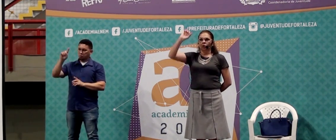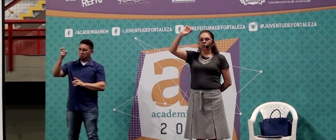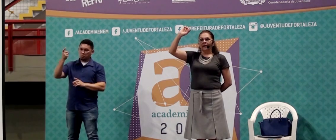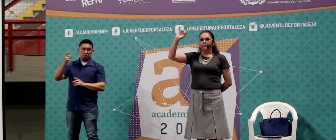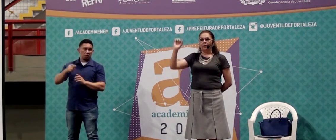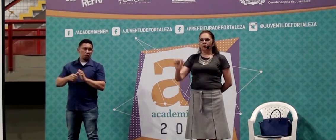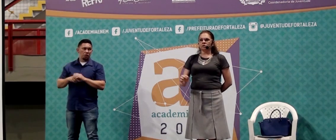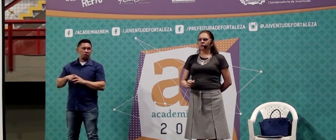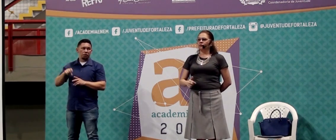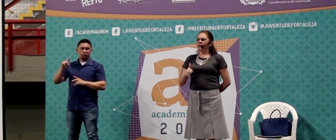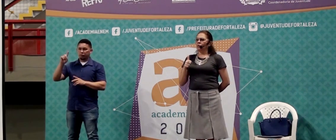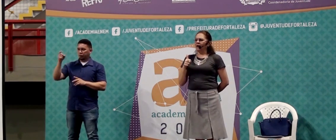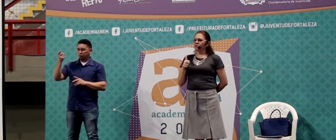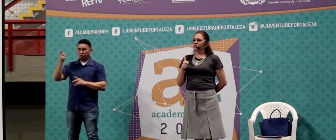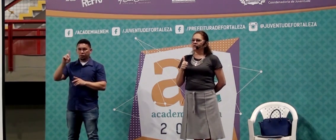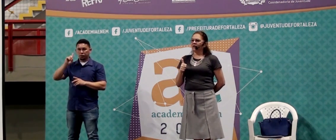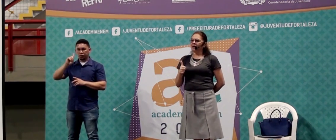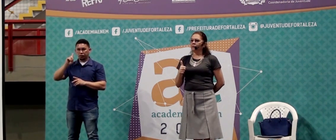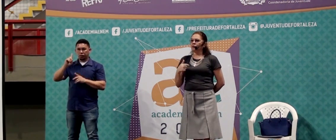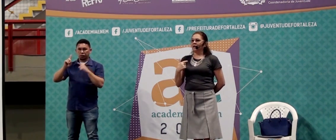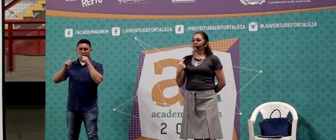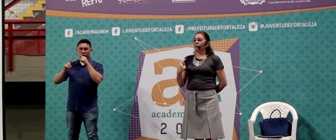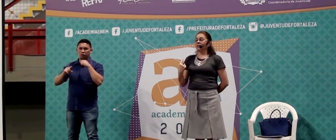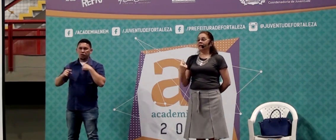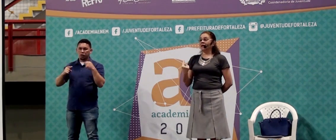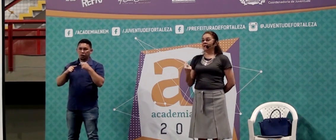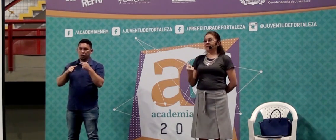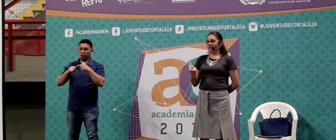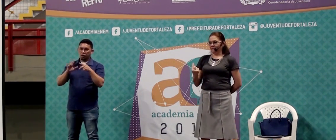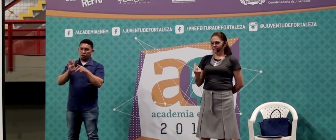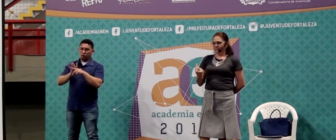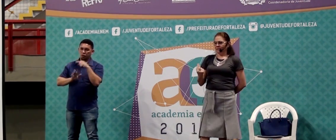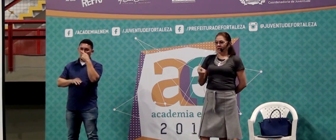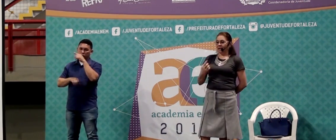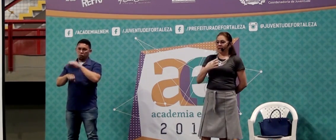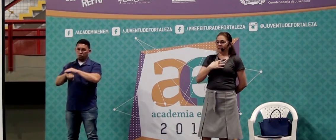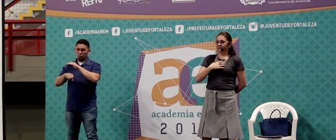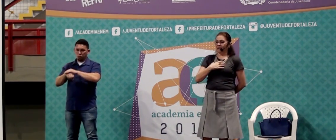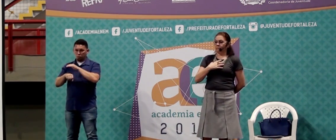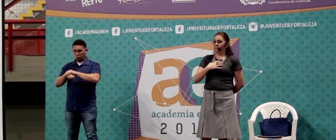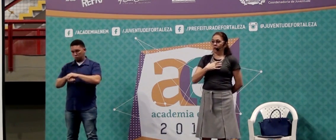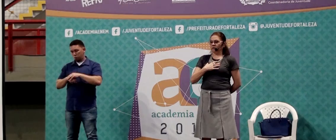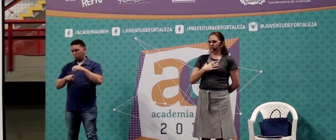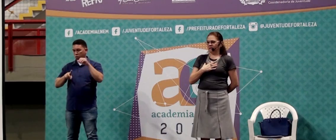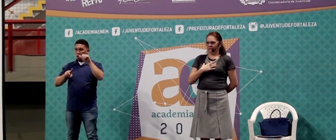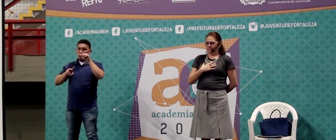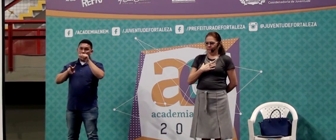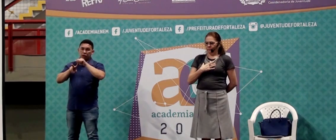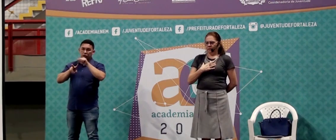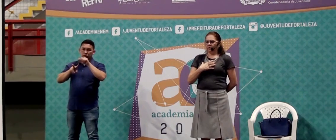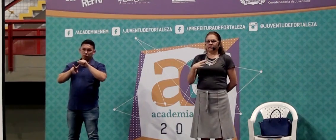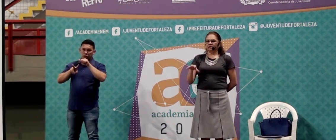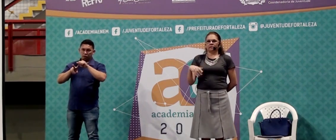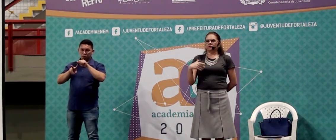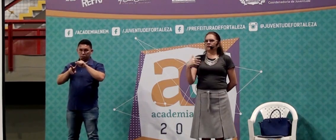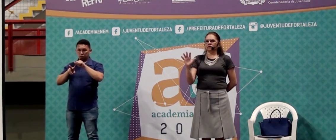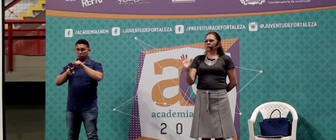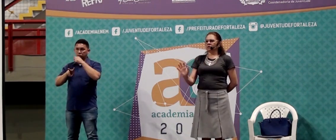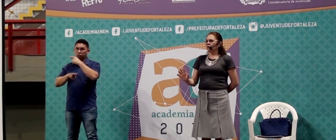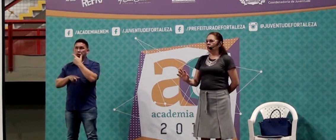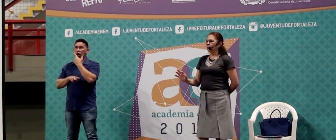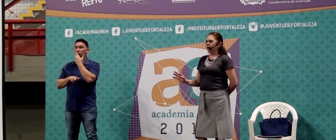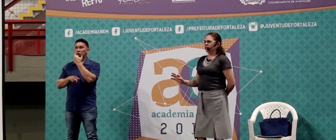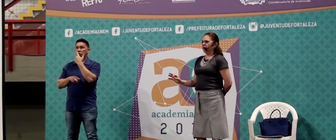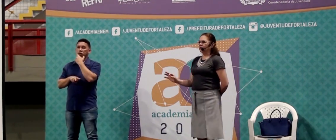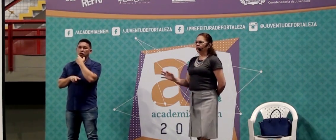use. O apóstrofo é um advérbio da língua inglesa, que quer dizer posse. Por exemplo, se eu fosse